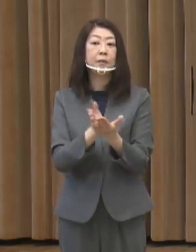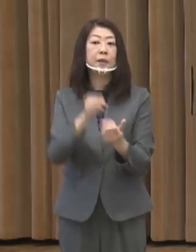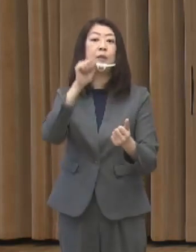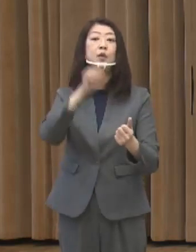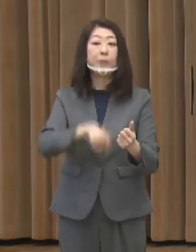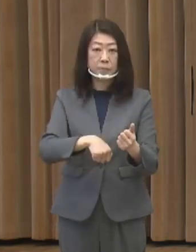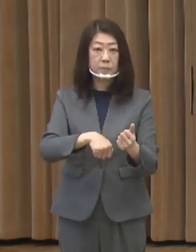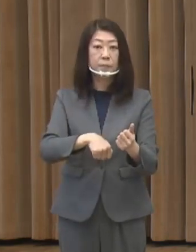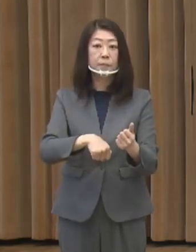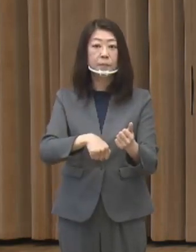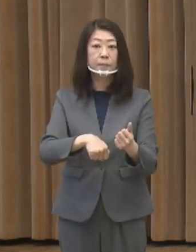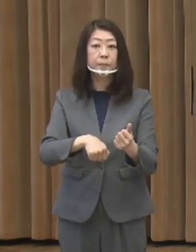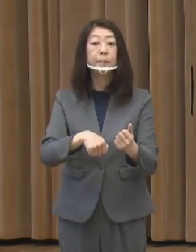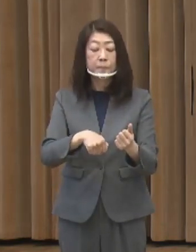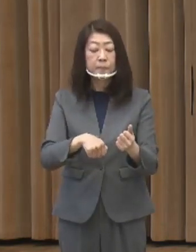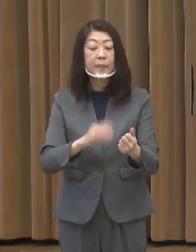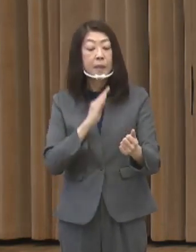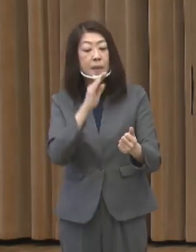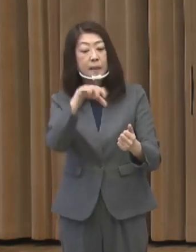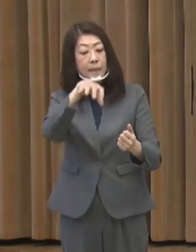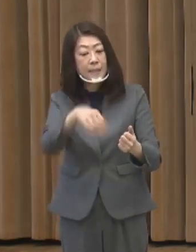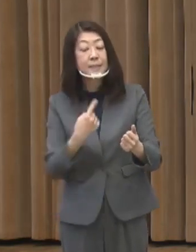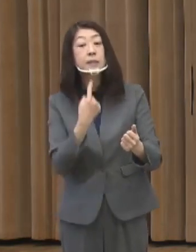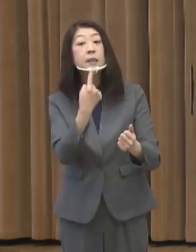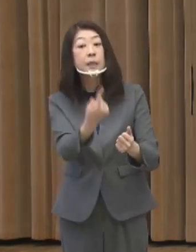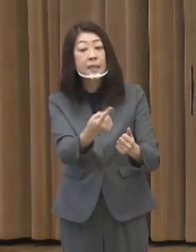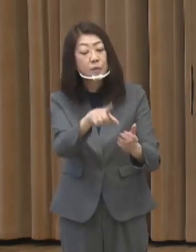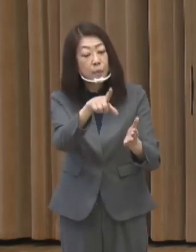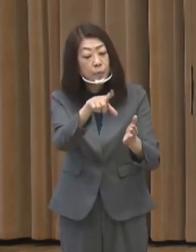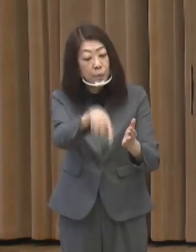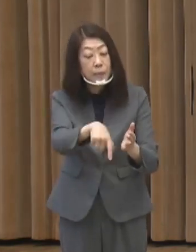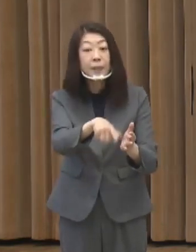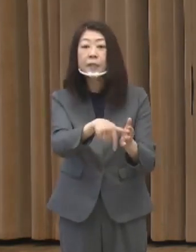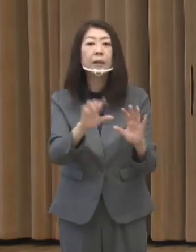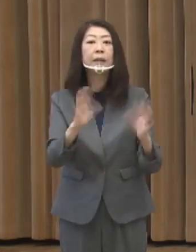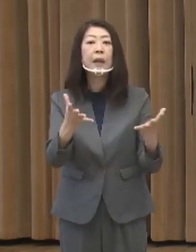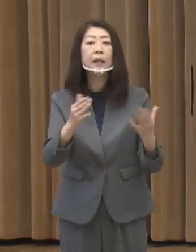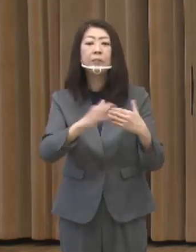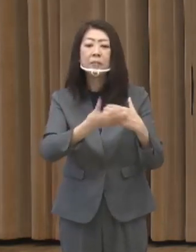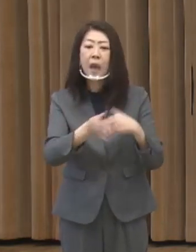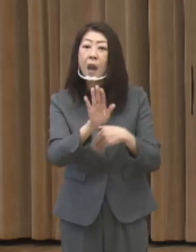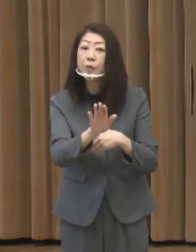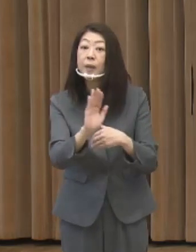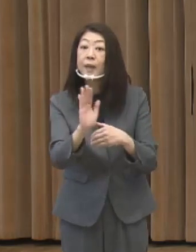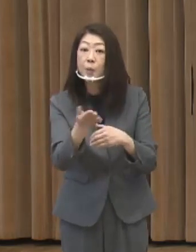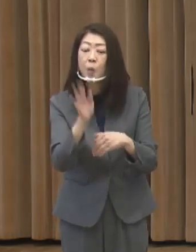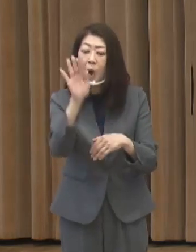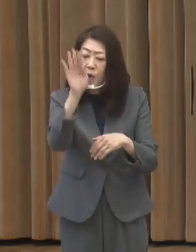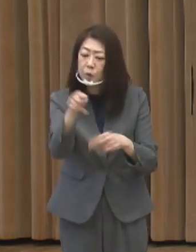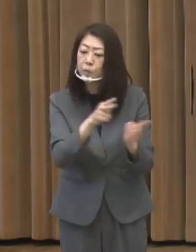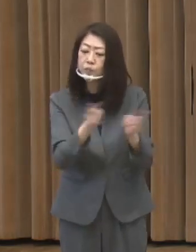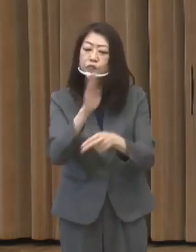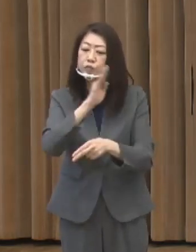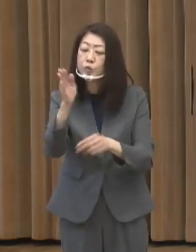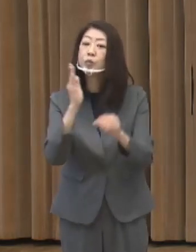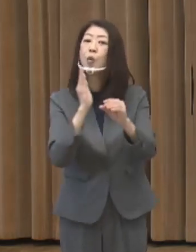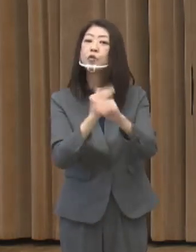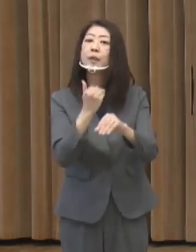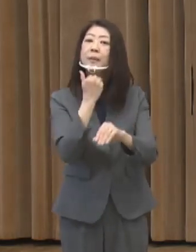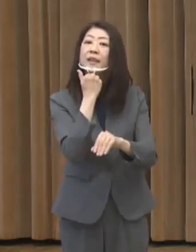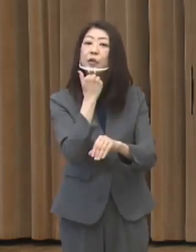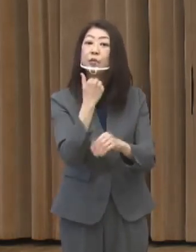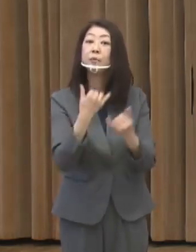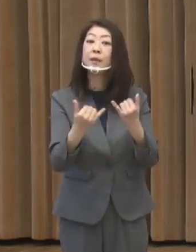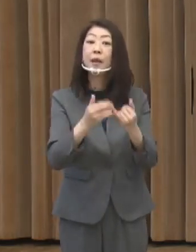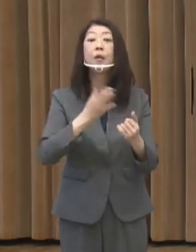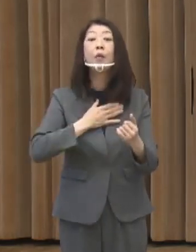。またその場で確認ができなくても、例えば一部揃わなかったものは後でこれが揃うということで前提